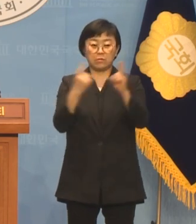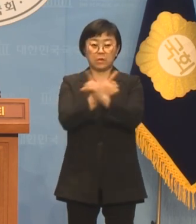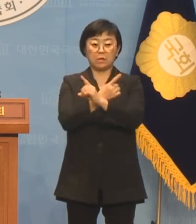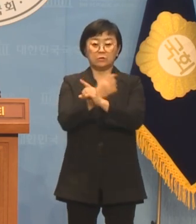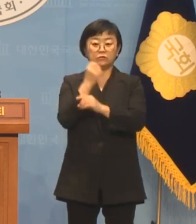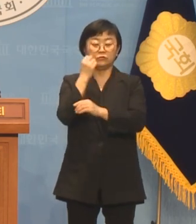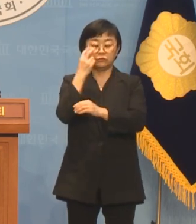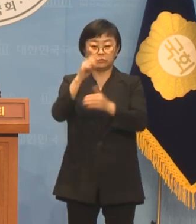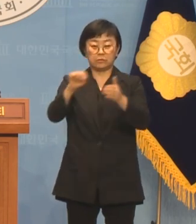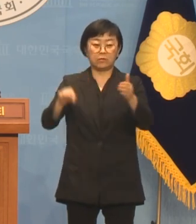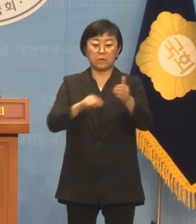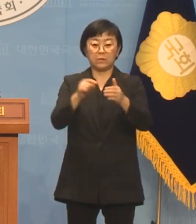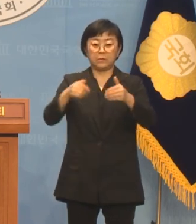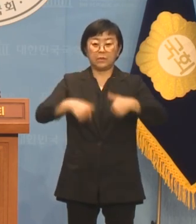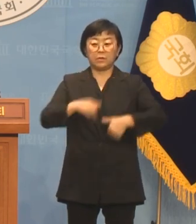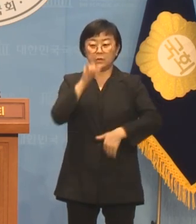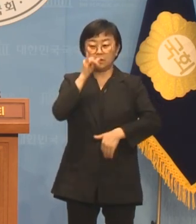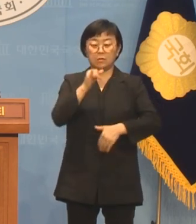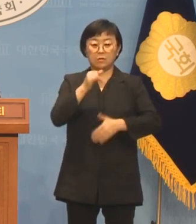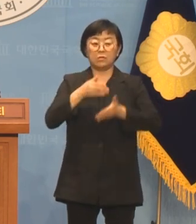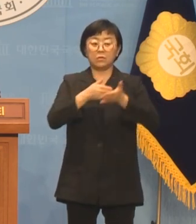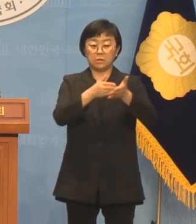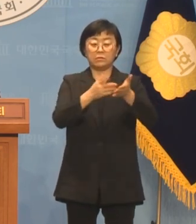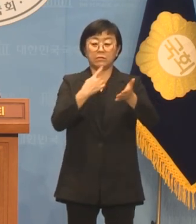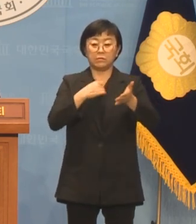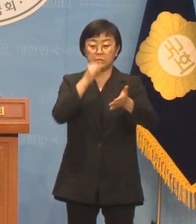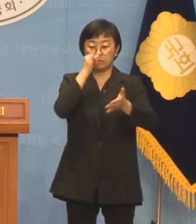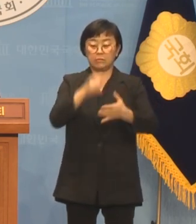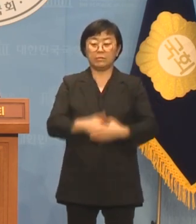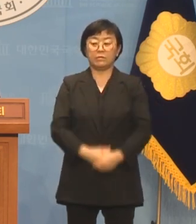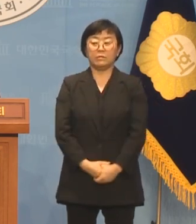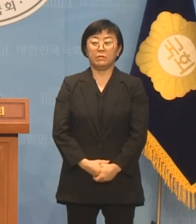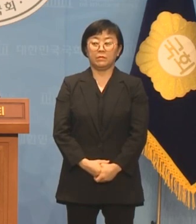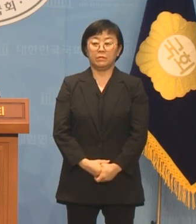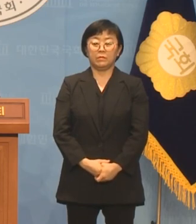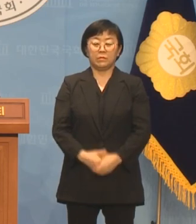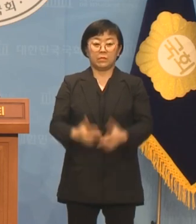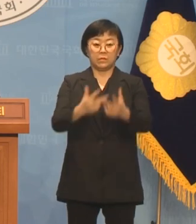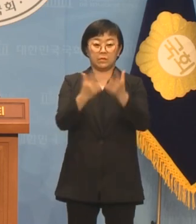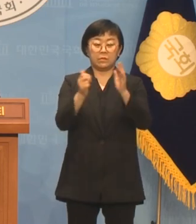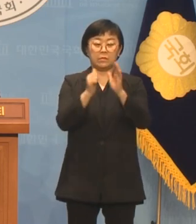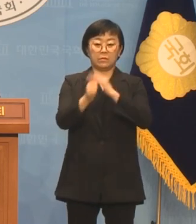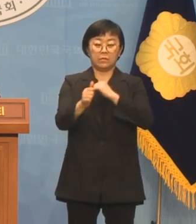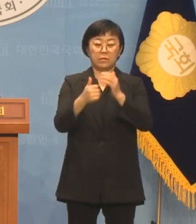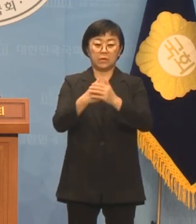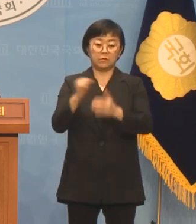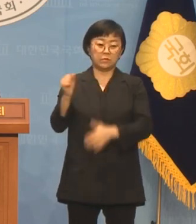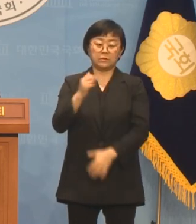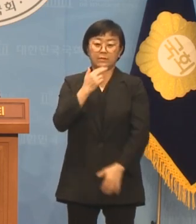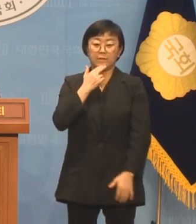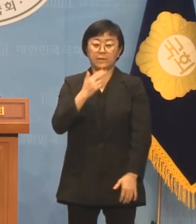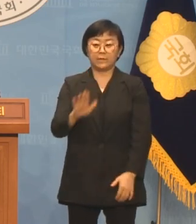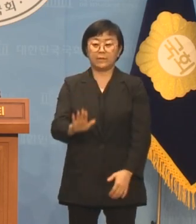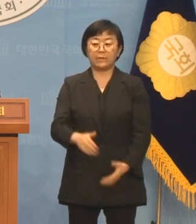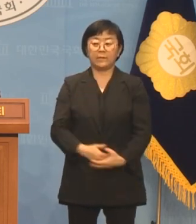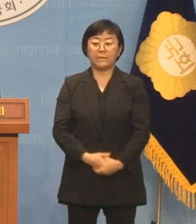두 달 내에 해야 된다고 건의했지만 이재명 대표는 움직이지